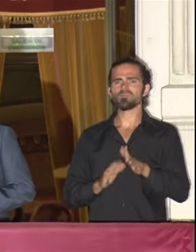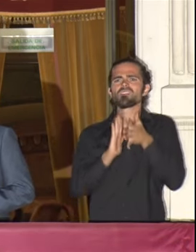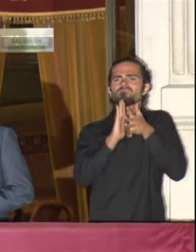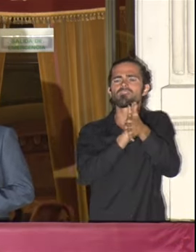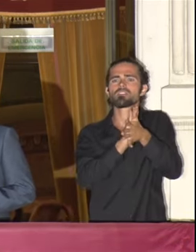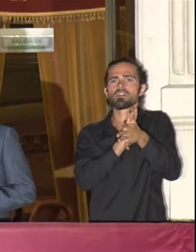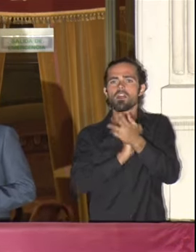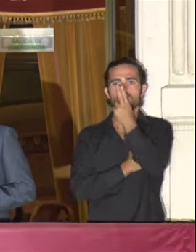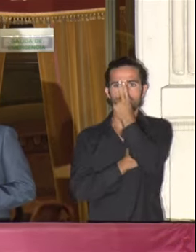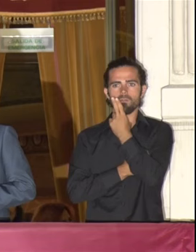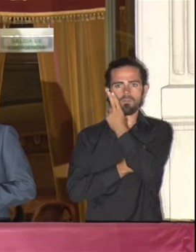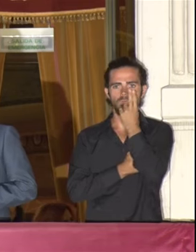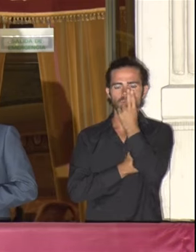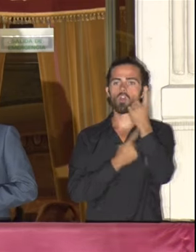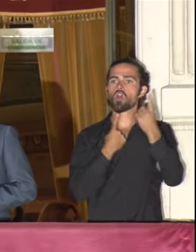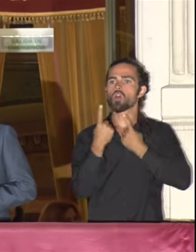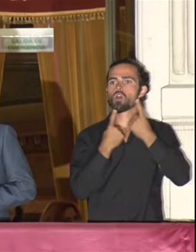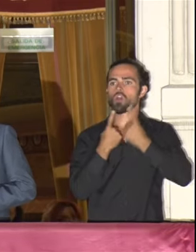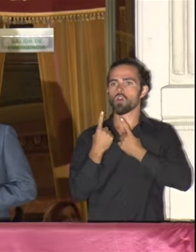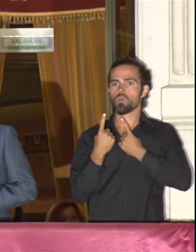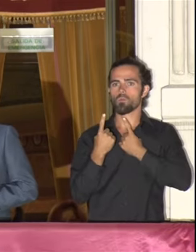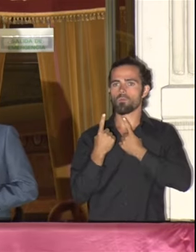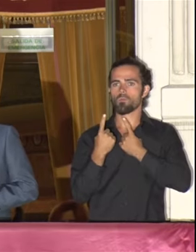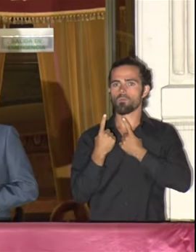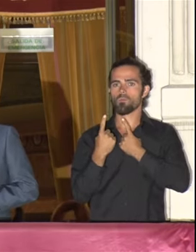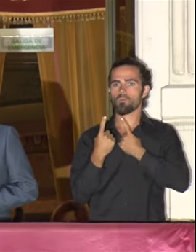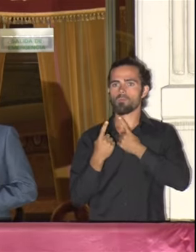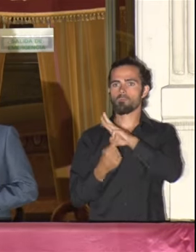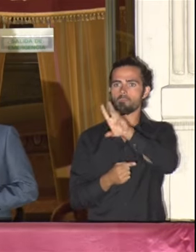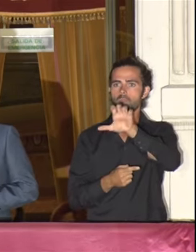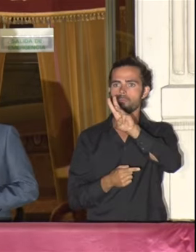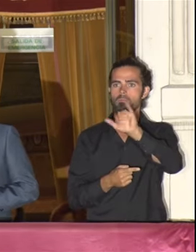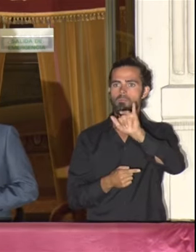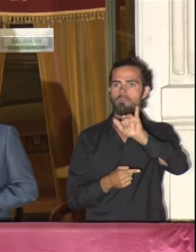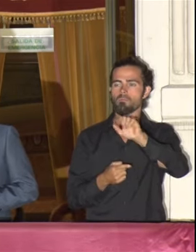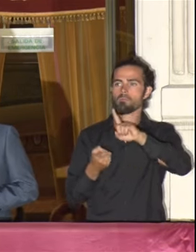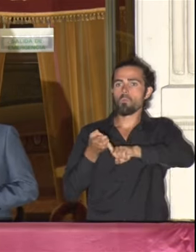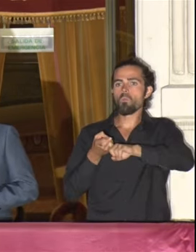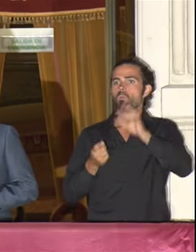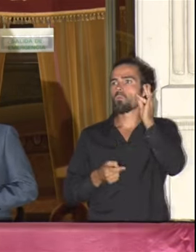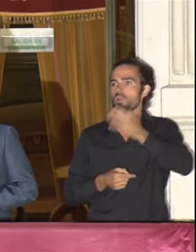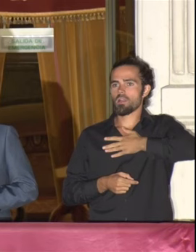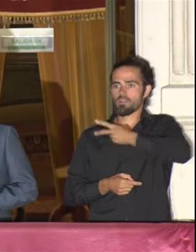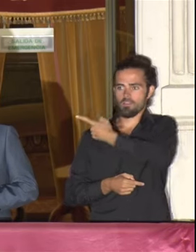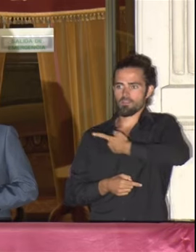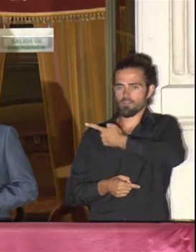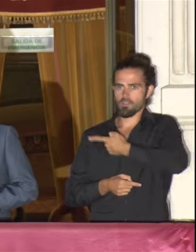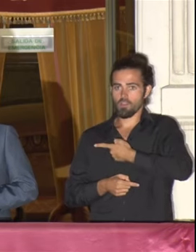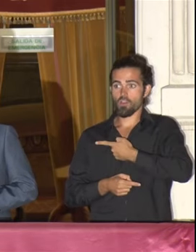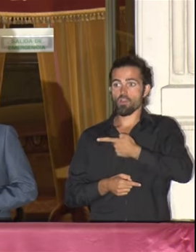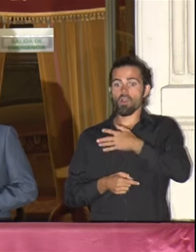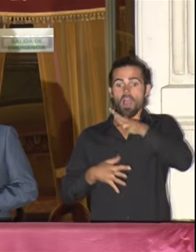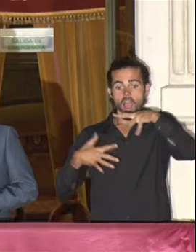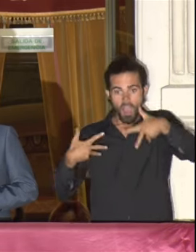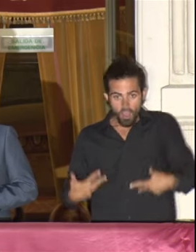compromiso de noviazgo entre Pepi y yo, que afortunadamente después de 43